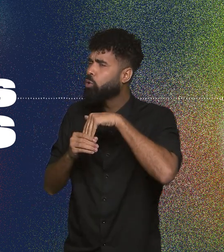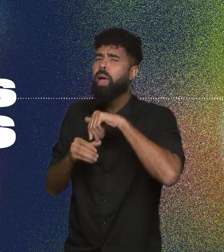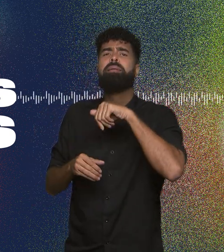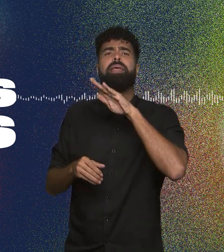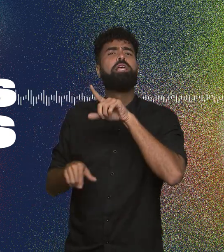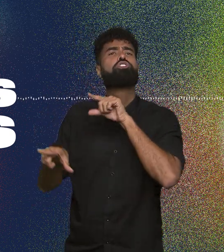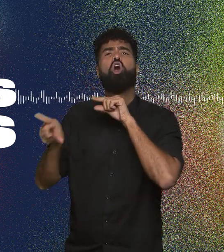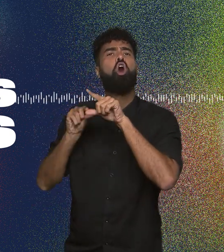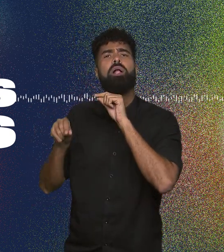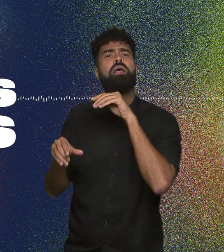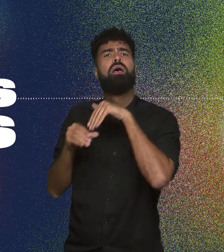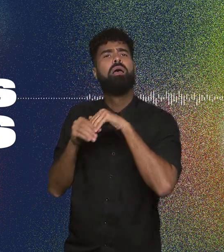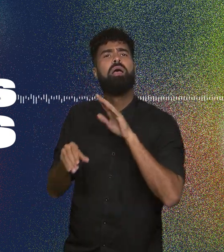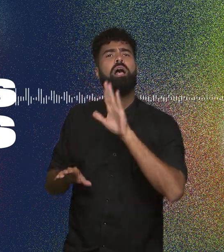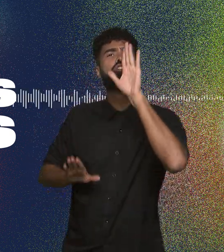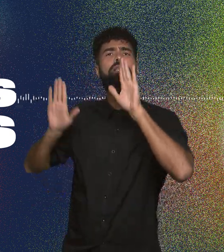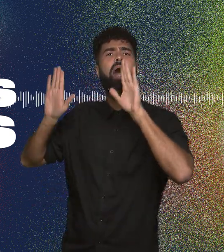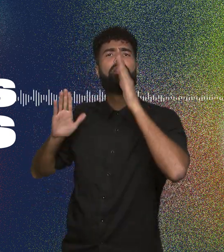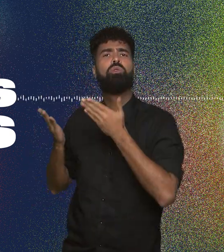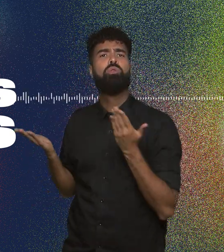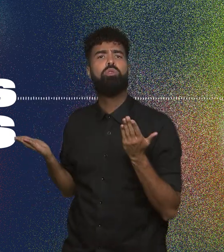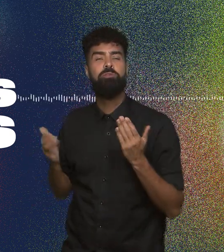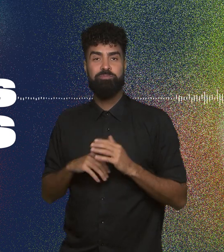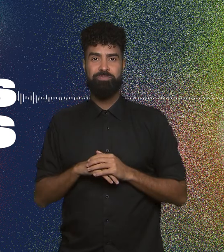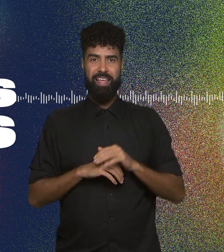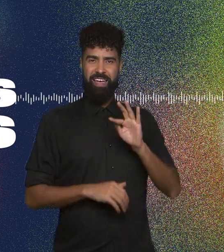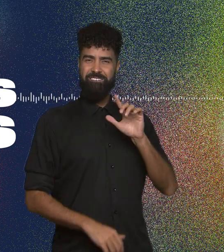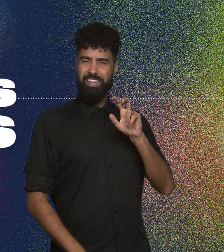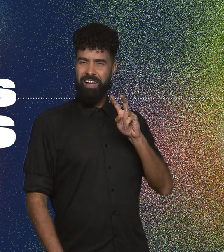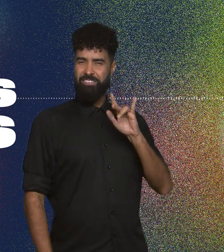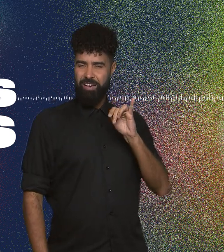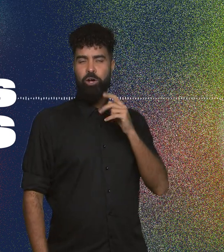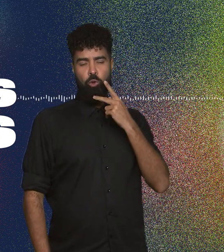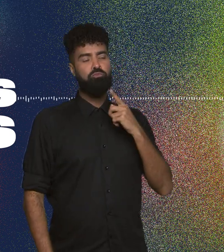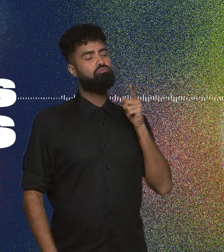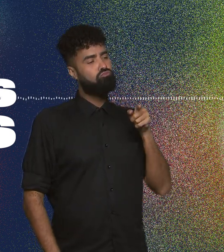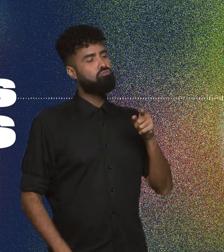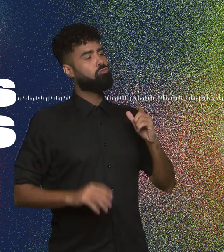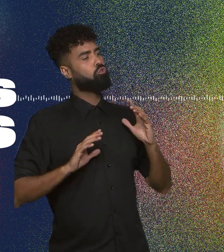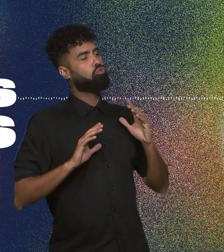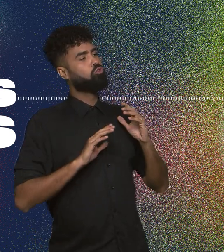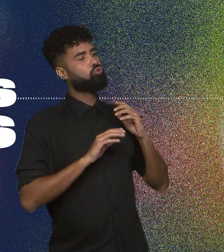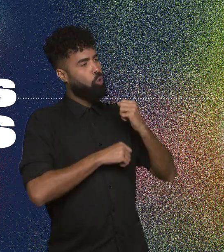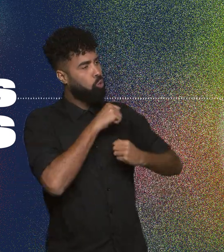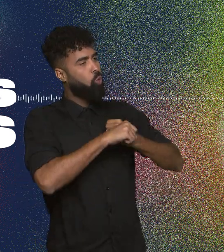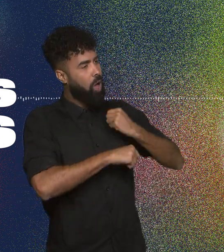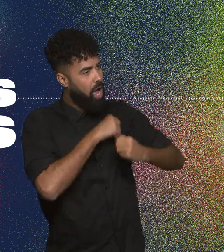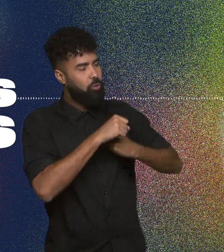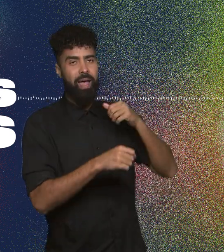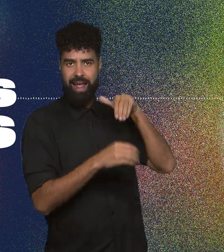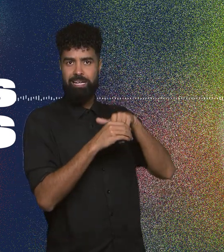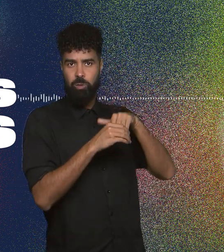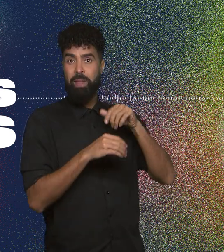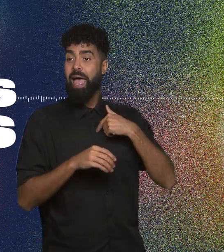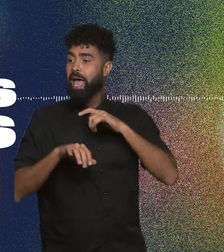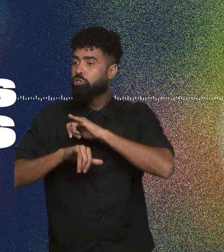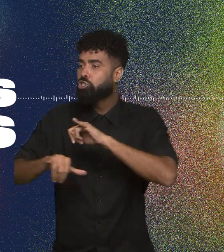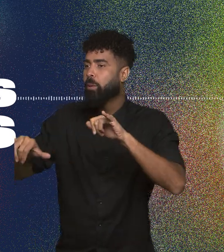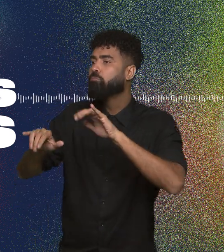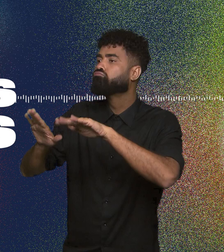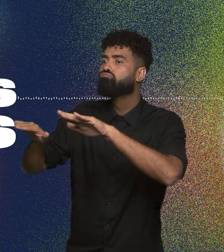representante? Todo ano tem. Eles são convidados a se candidatar e nós conversamos com eles sobre o que significa